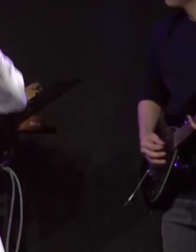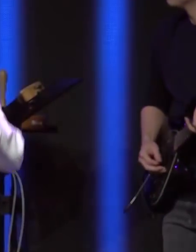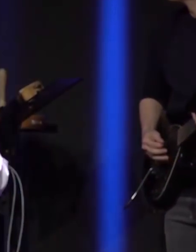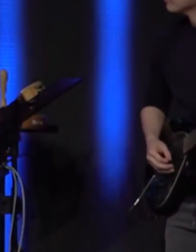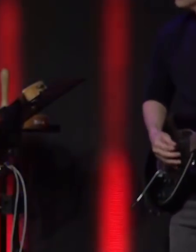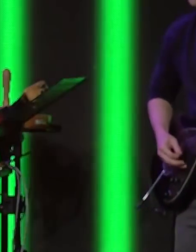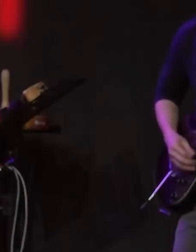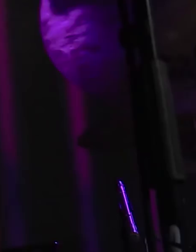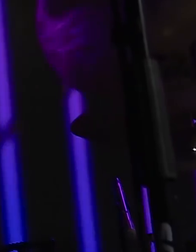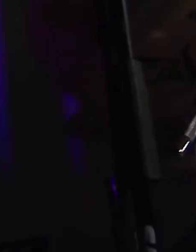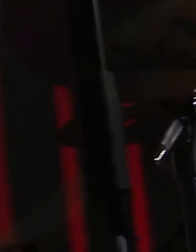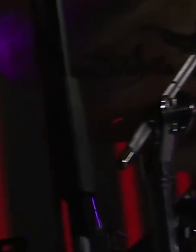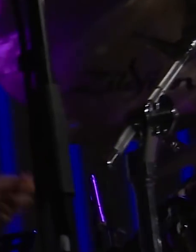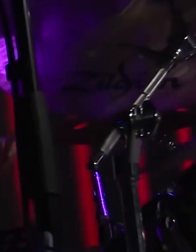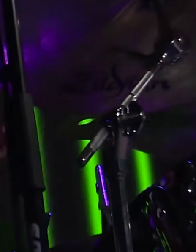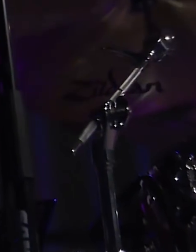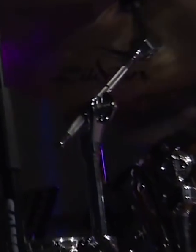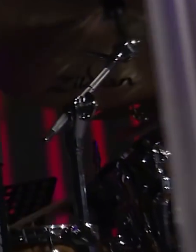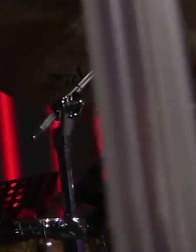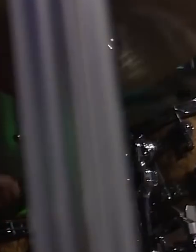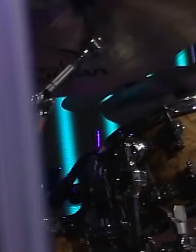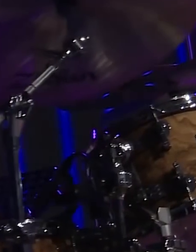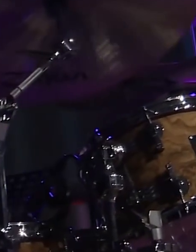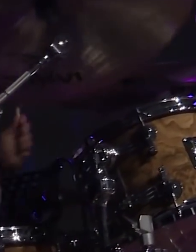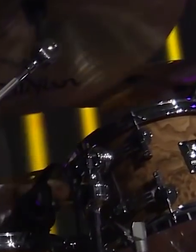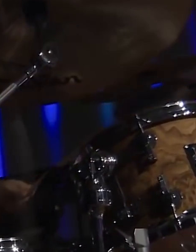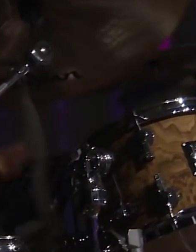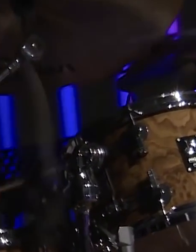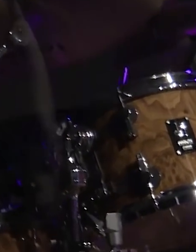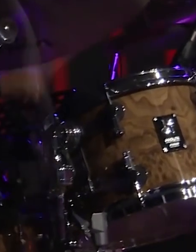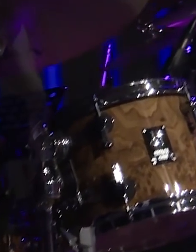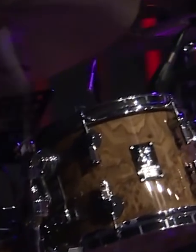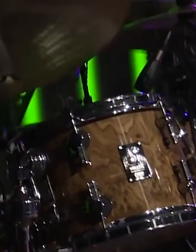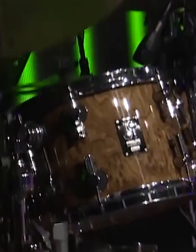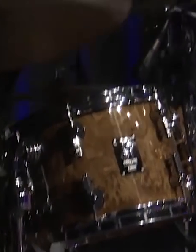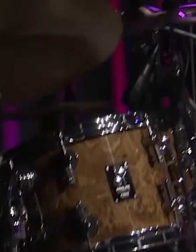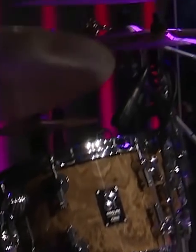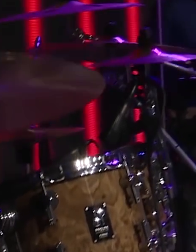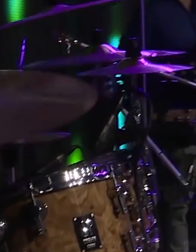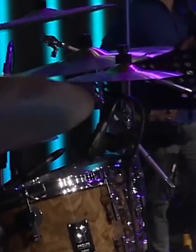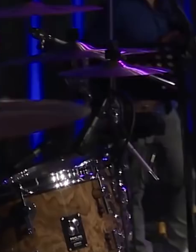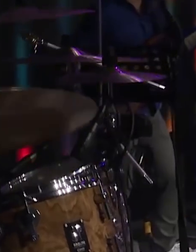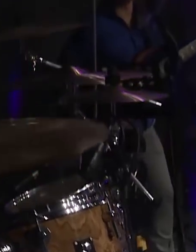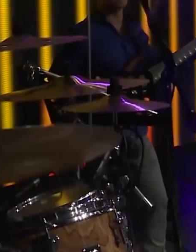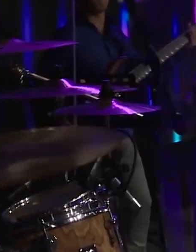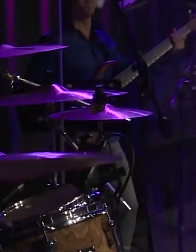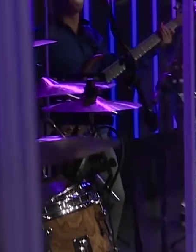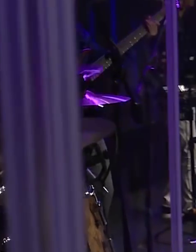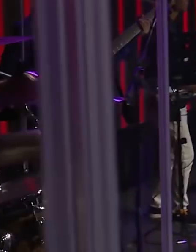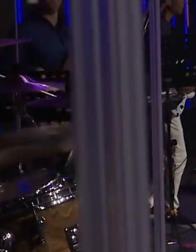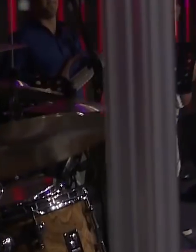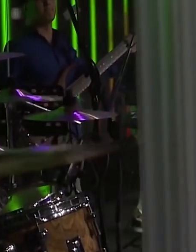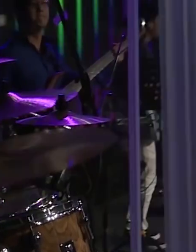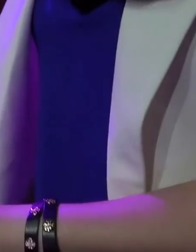kau adalah setia dan adil. Kau kan mengampuni